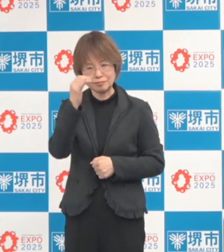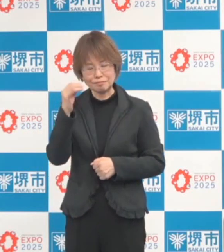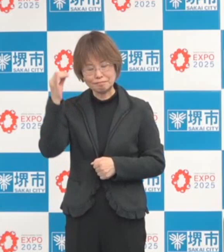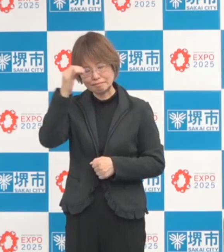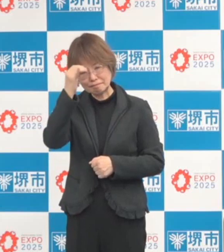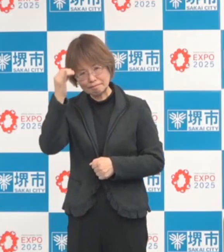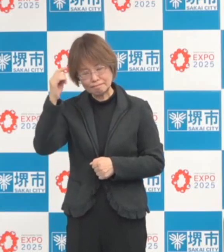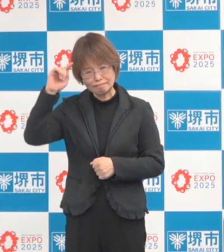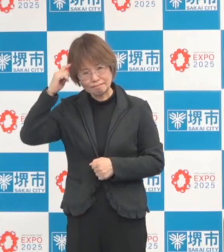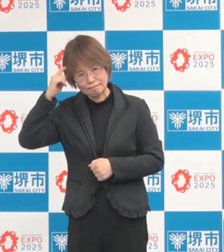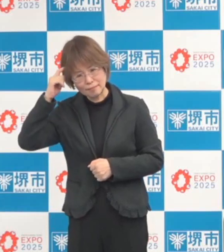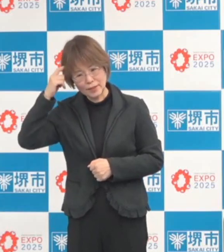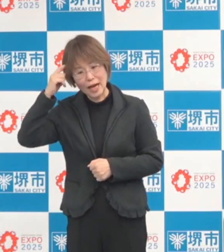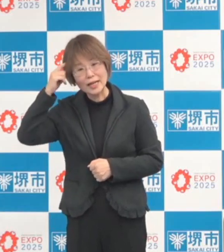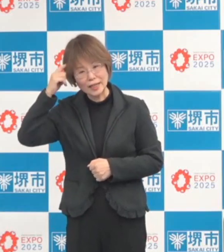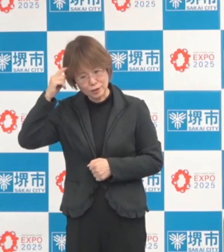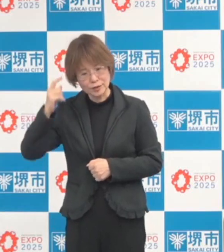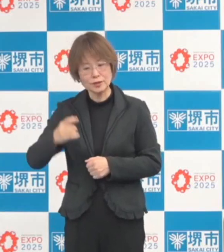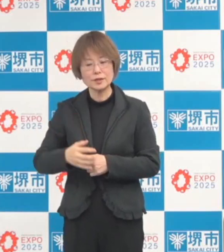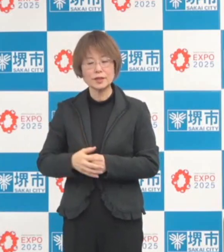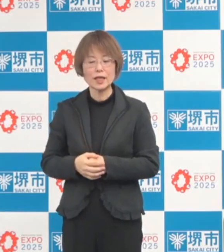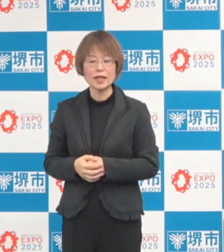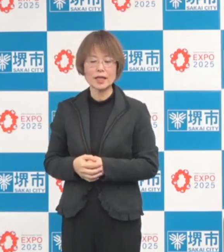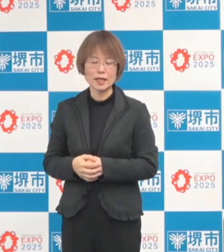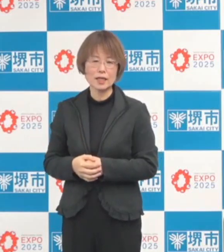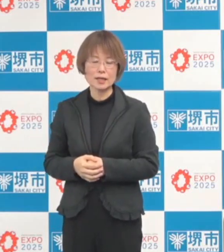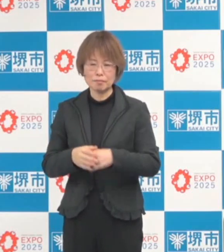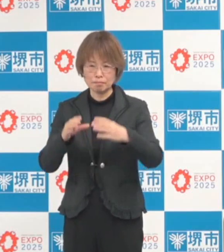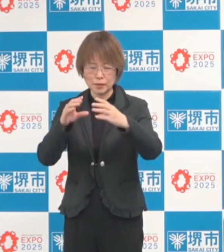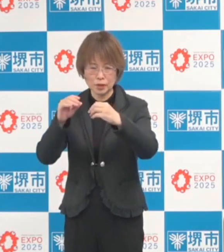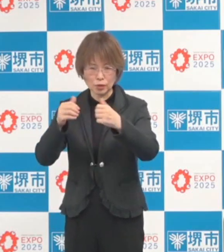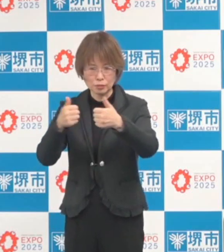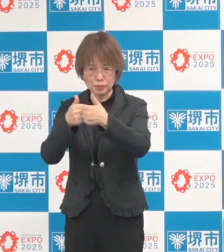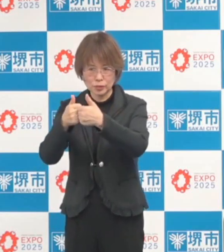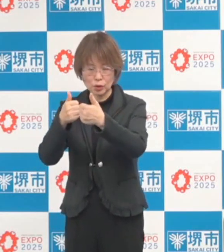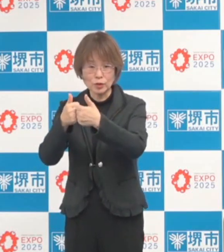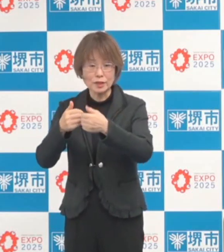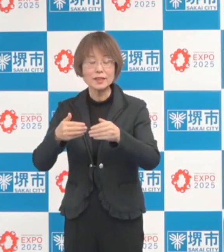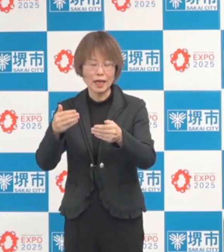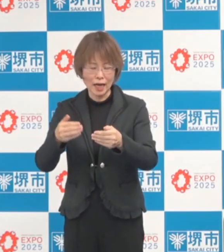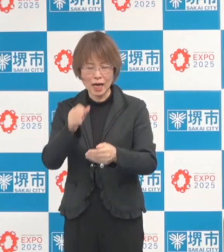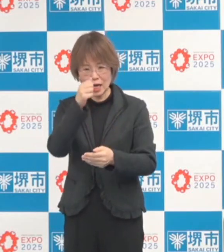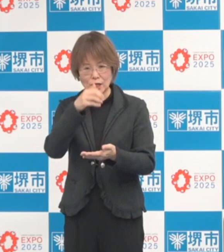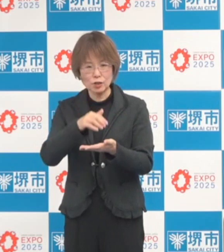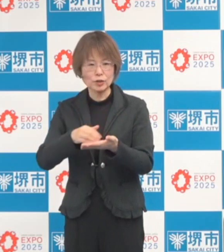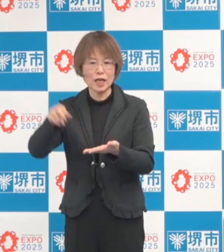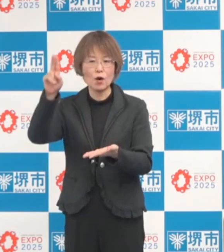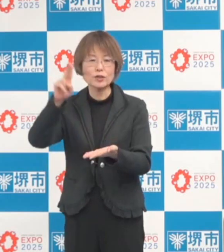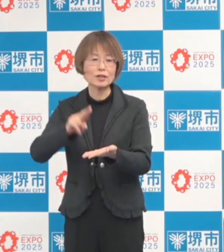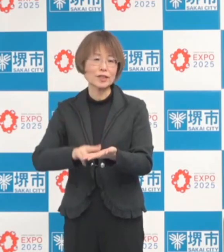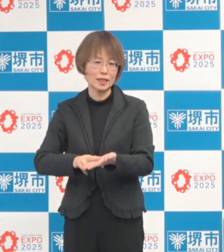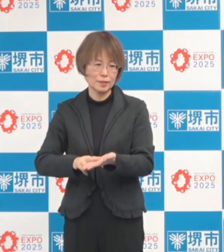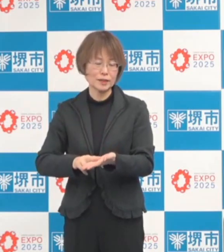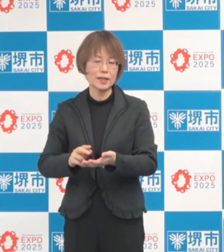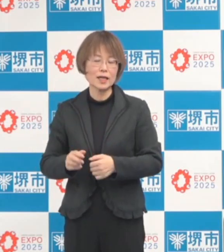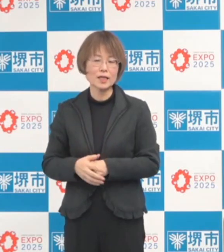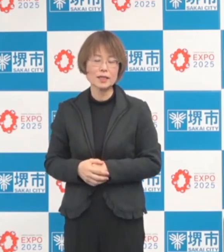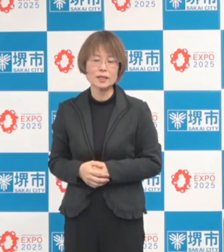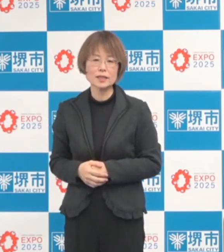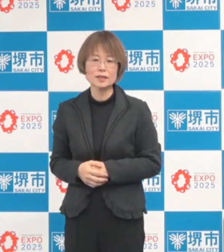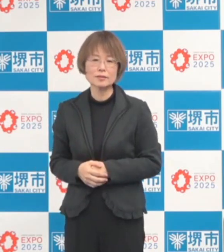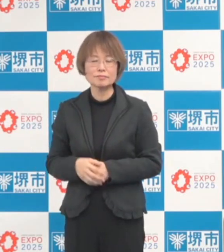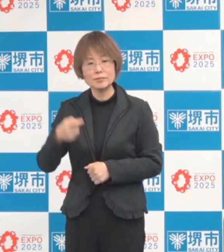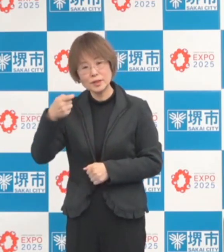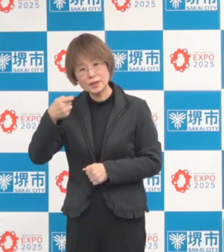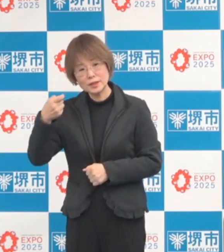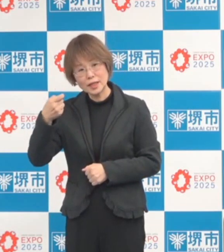また私含め副市長、また局長協議しながら今回の予算を策定しておりますので、また気にか